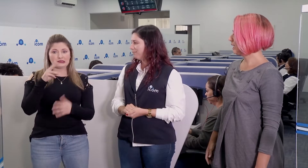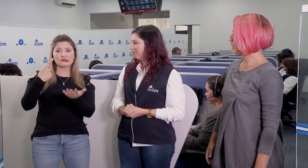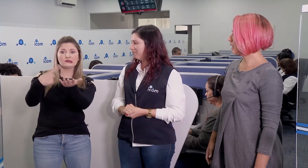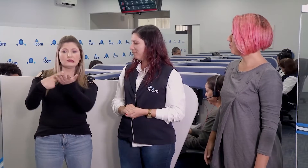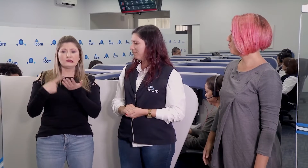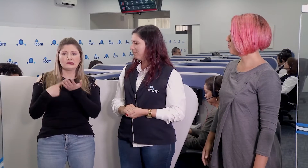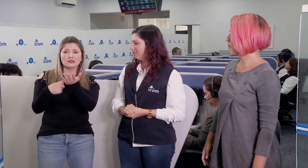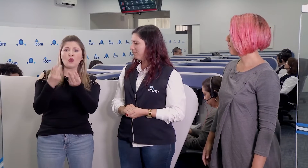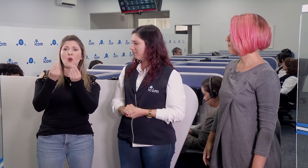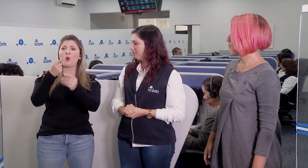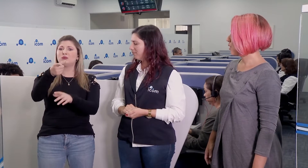Então,